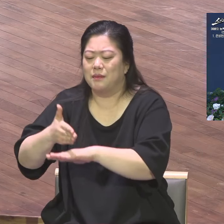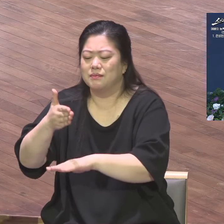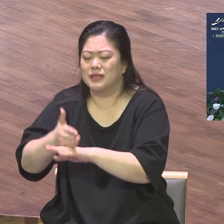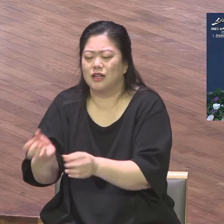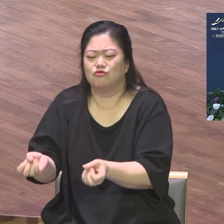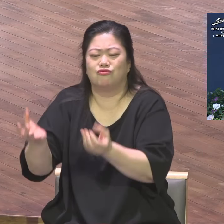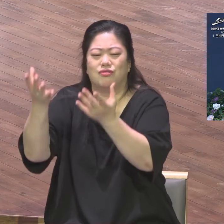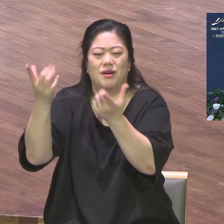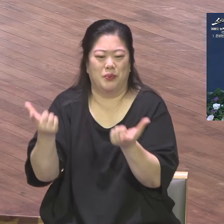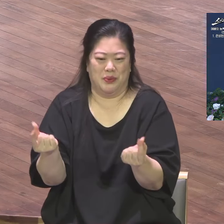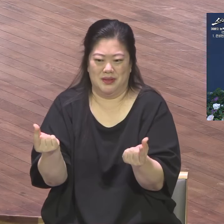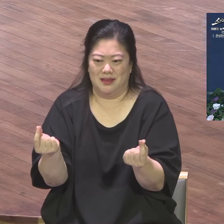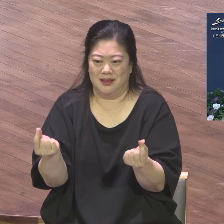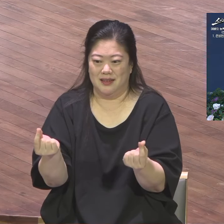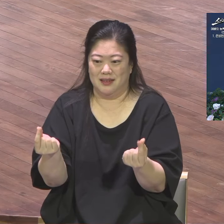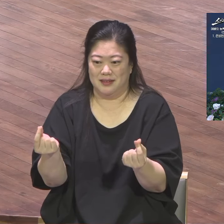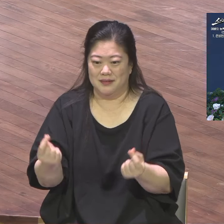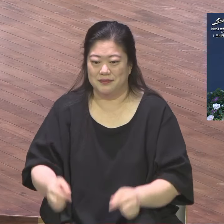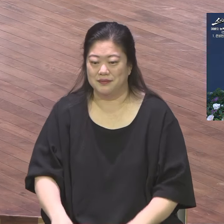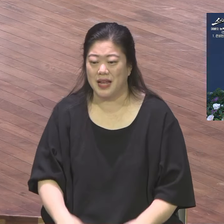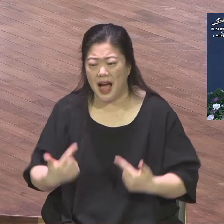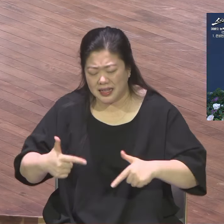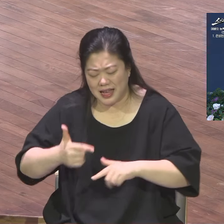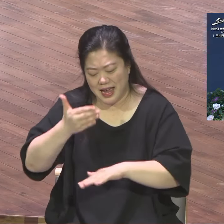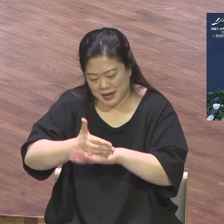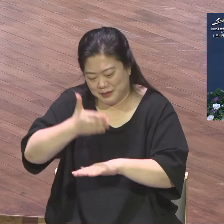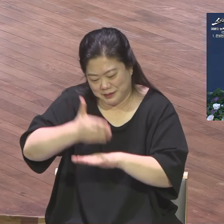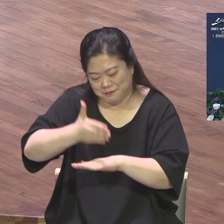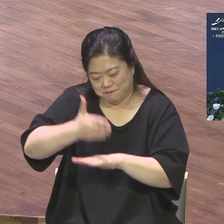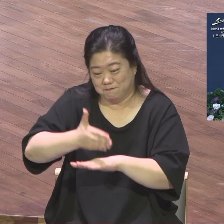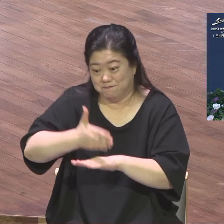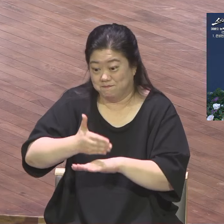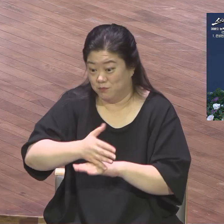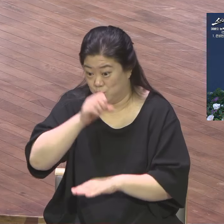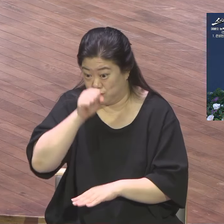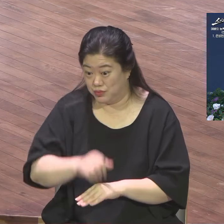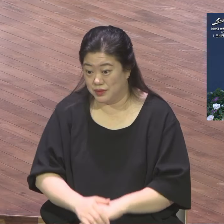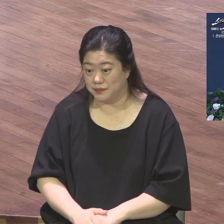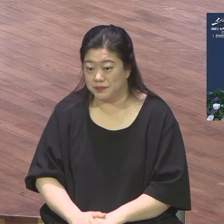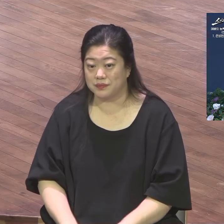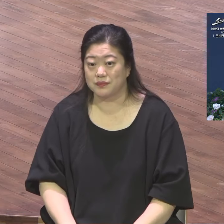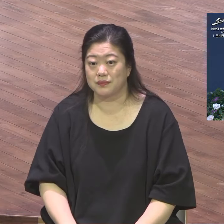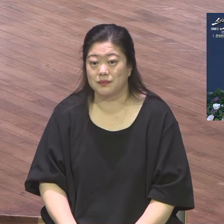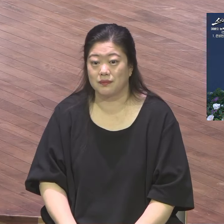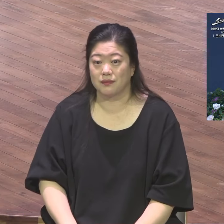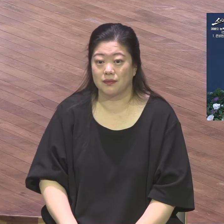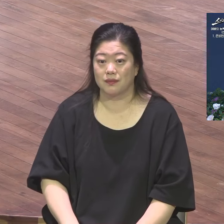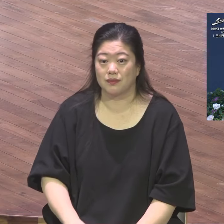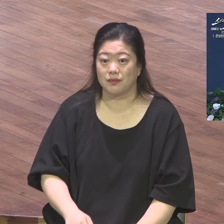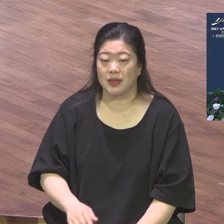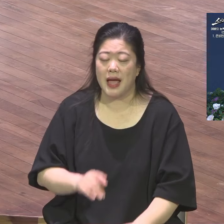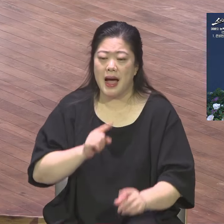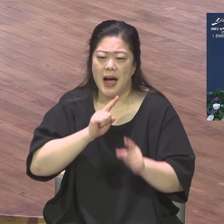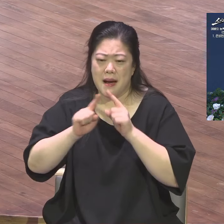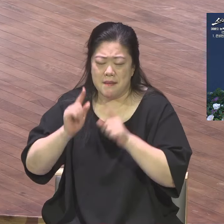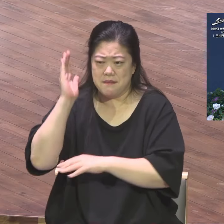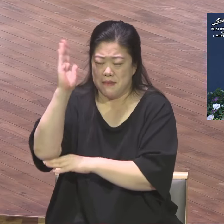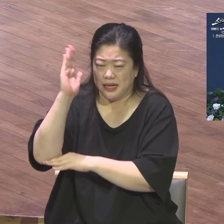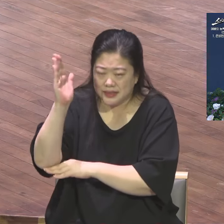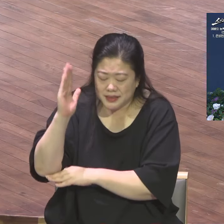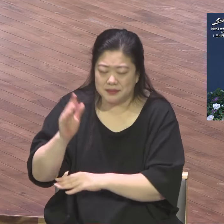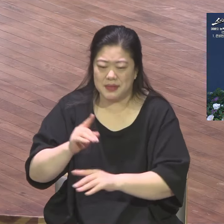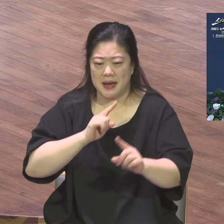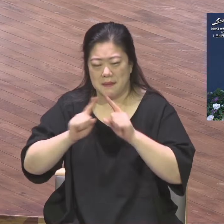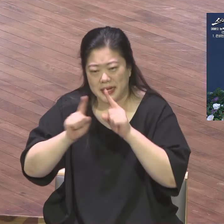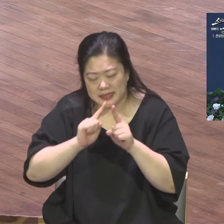축제가 돼. 특별히 이 축제에서는 풍성하다는 의미가 있죠. 풍성하다, 축제는. 말씀의 풍성함, 찬양의